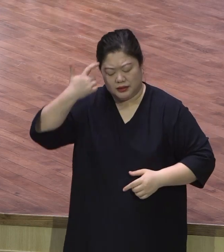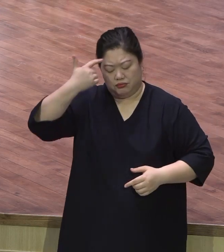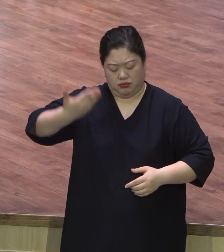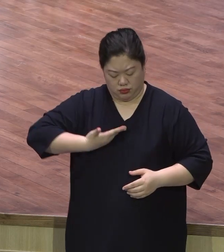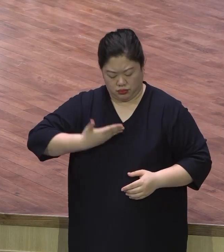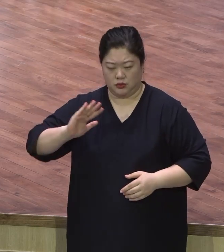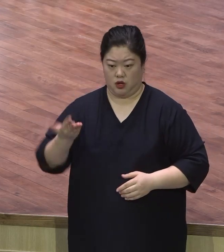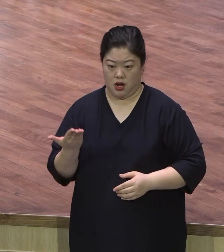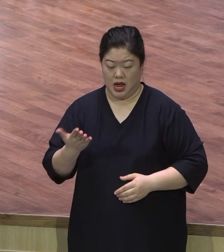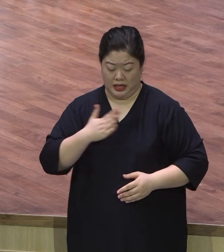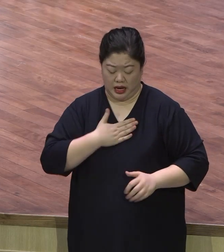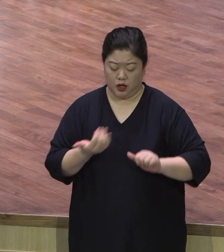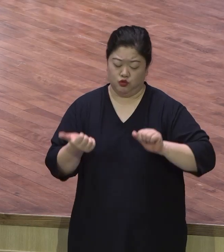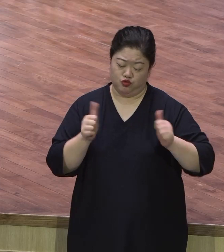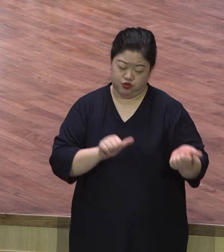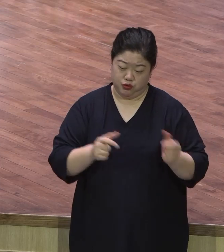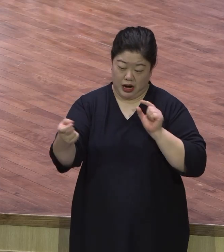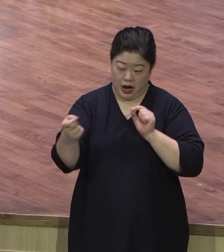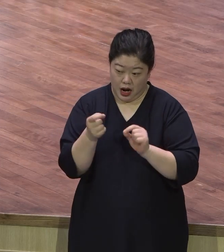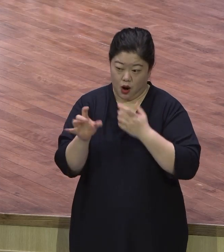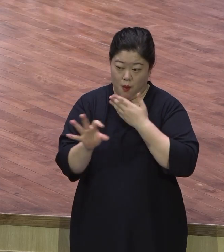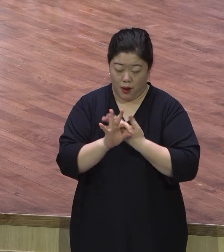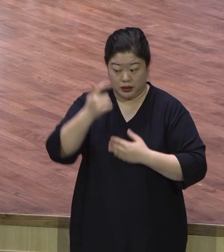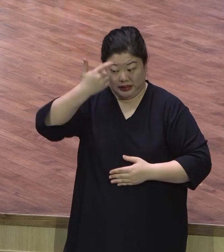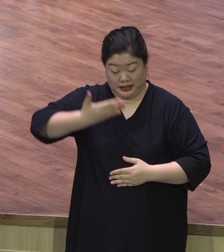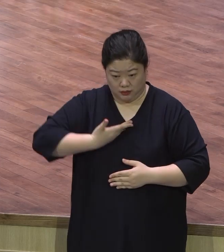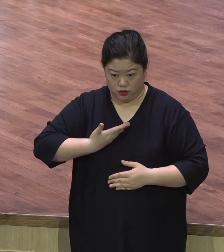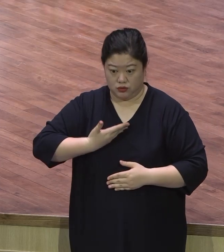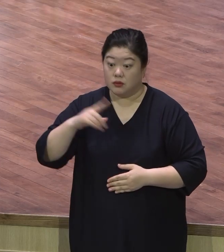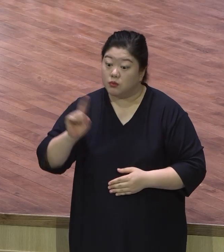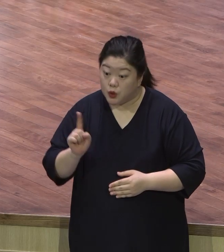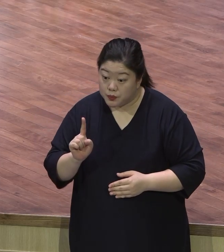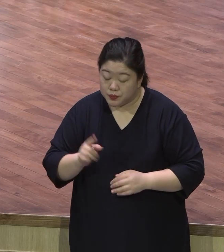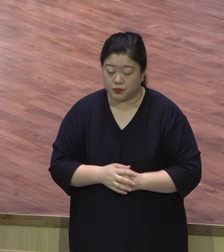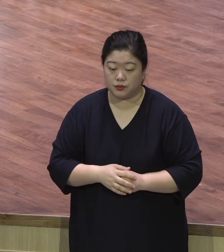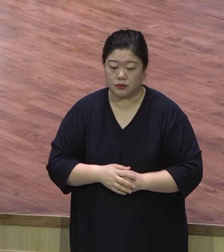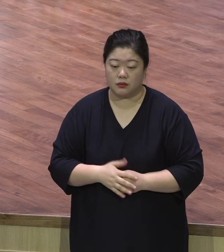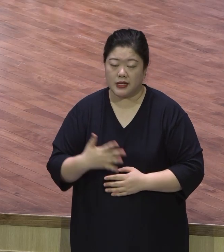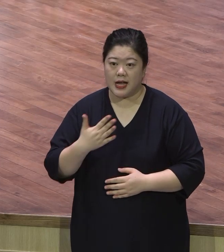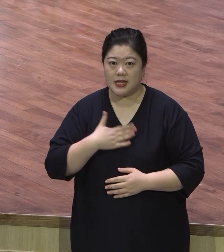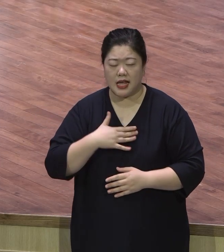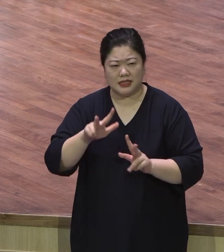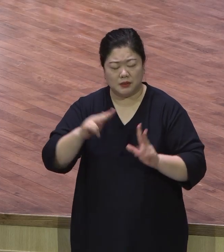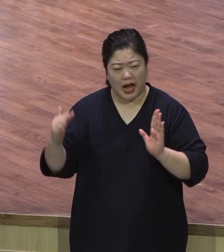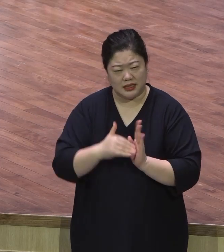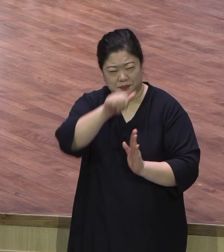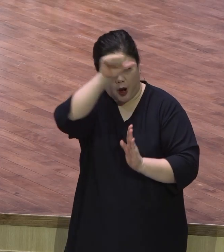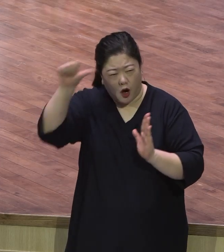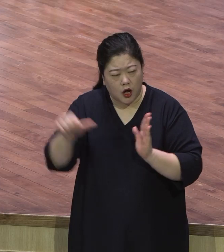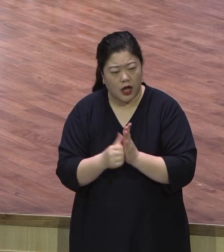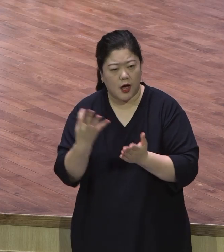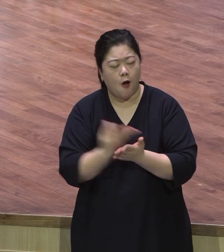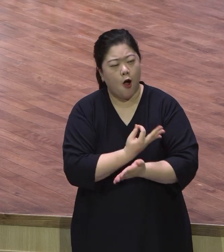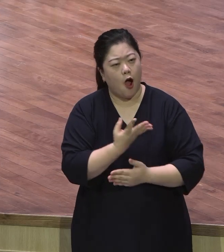죽을 때 질문 얼마나 벌었냐가 아니라 하나님을 위해서 얼마나 썼냐